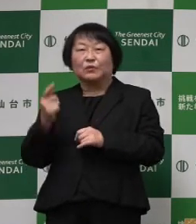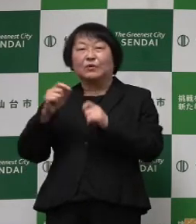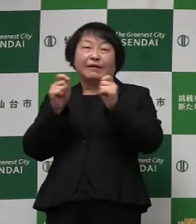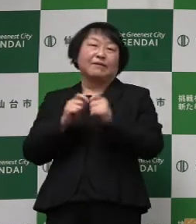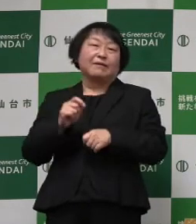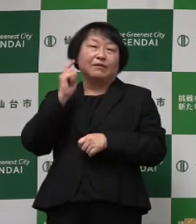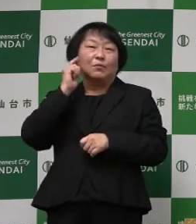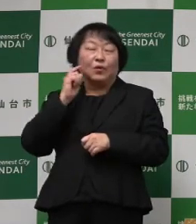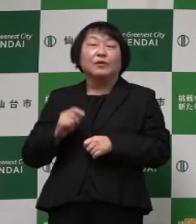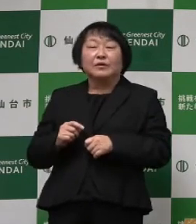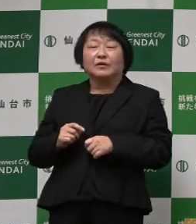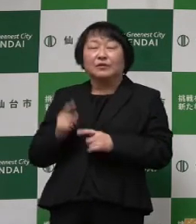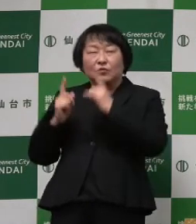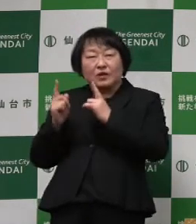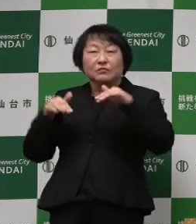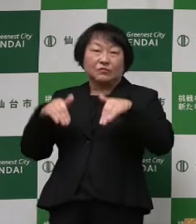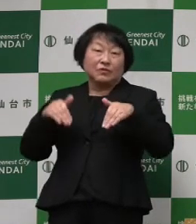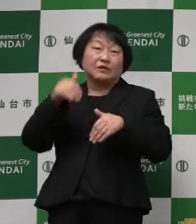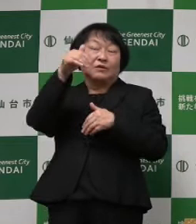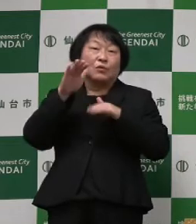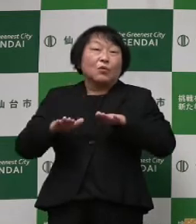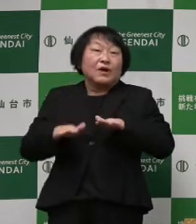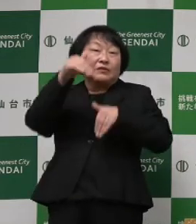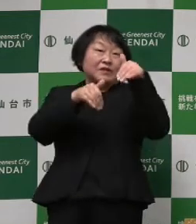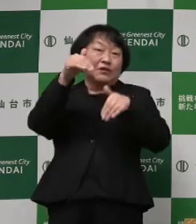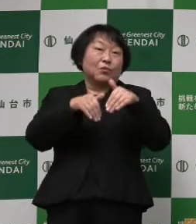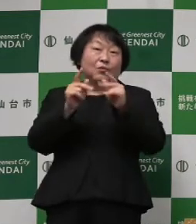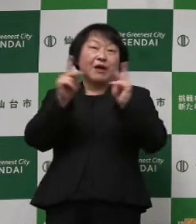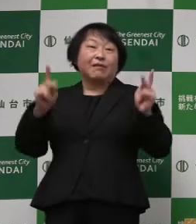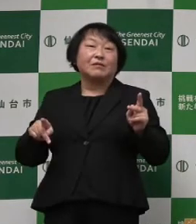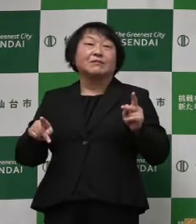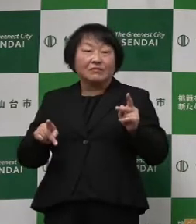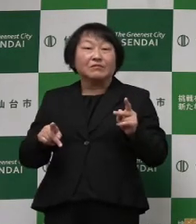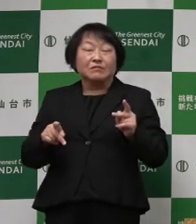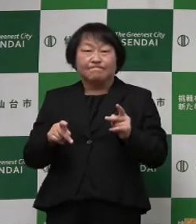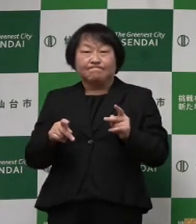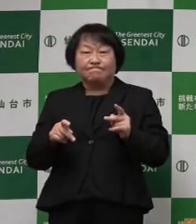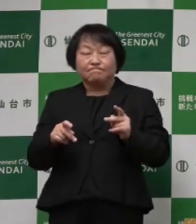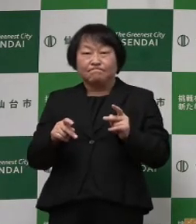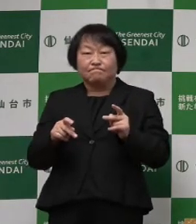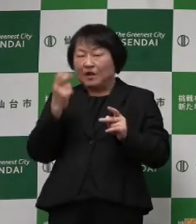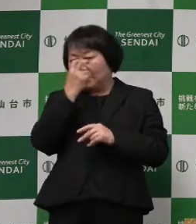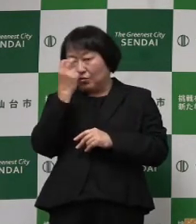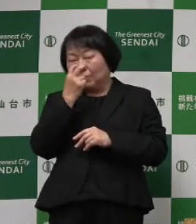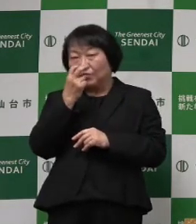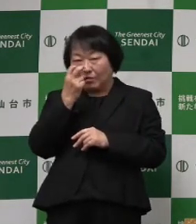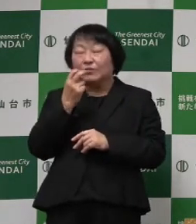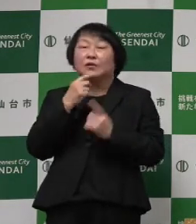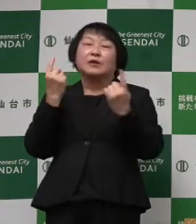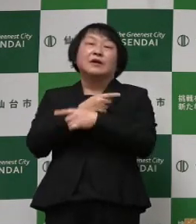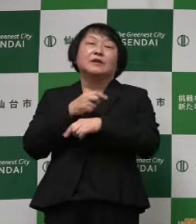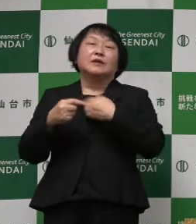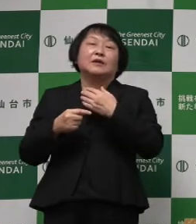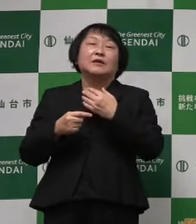ましても今回の選挙における課題というのを検証した上でですね、必要な改善点があれば次